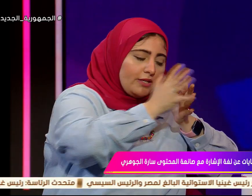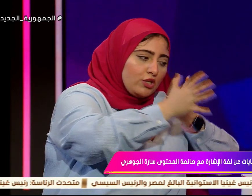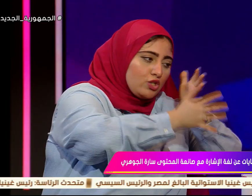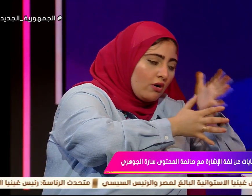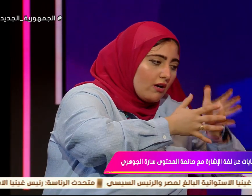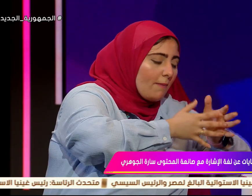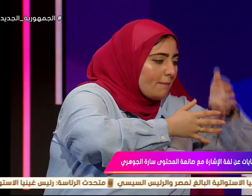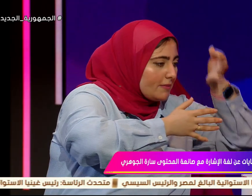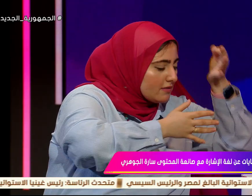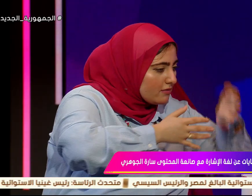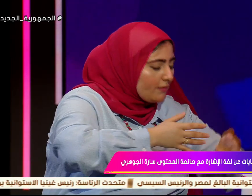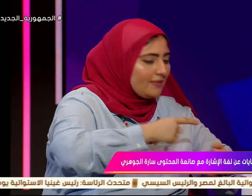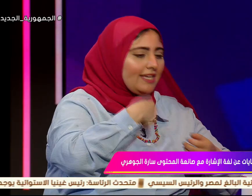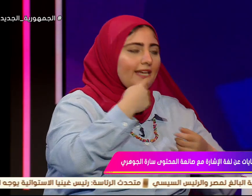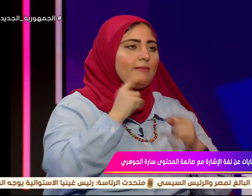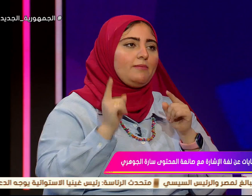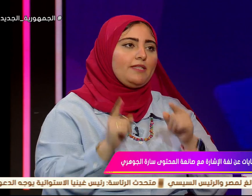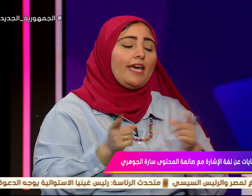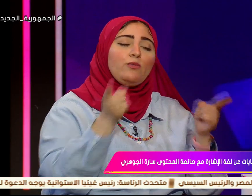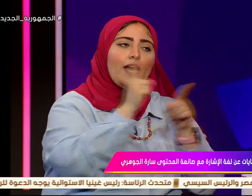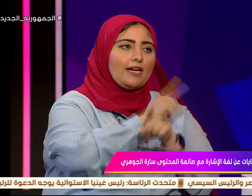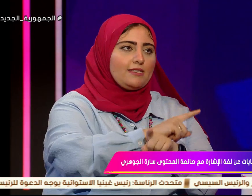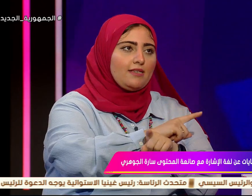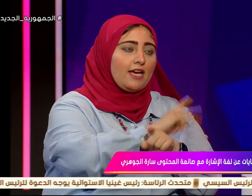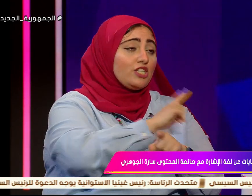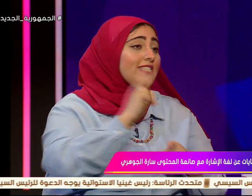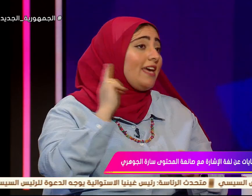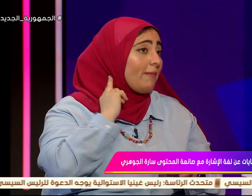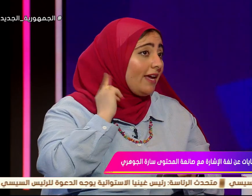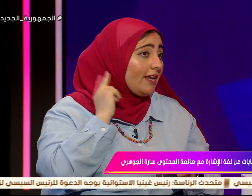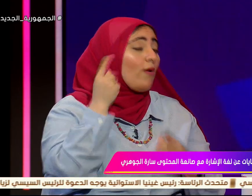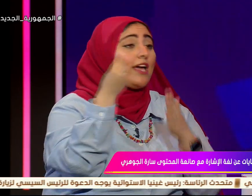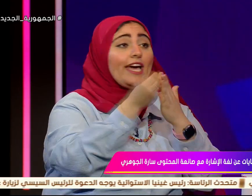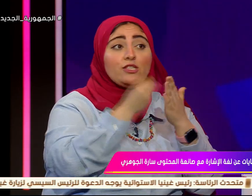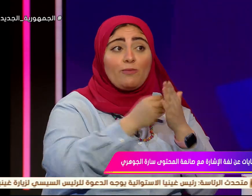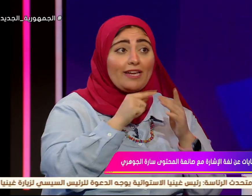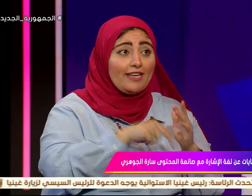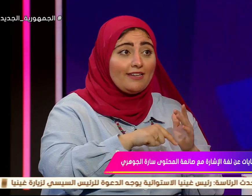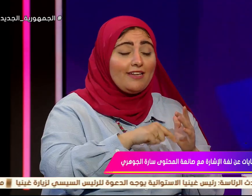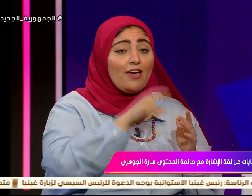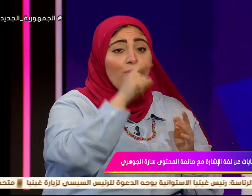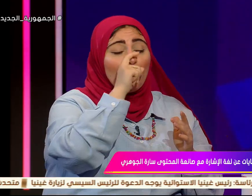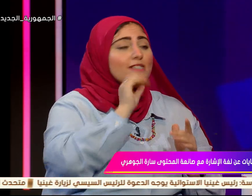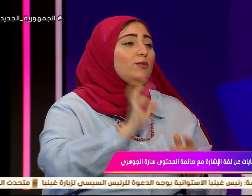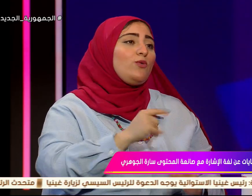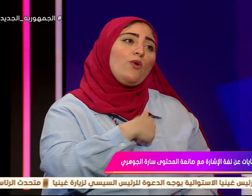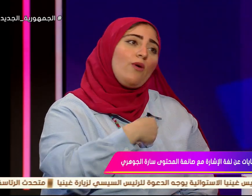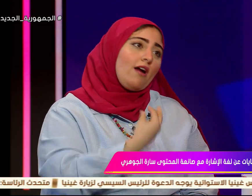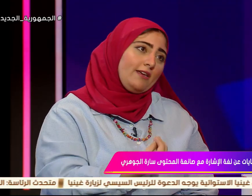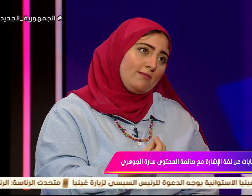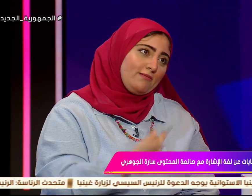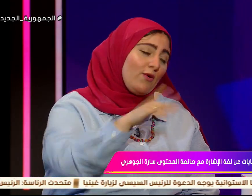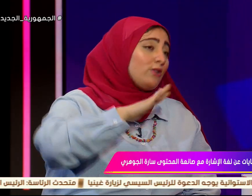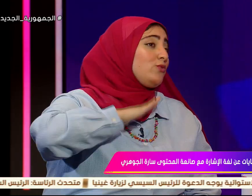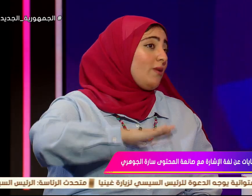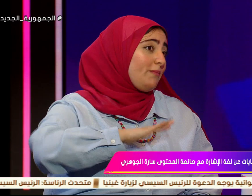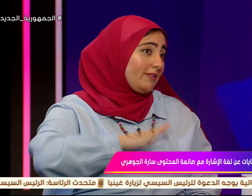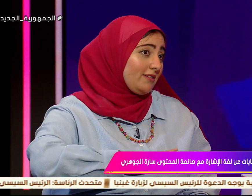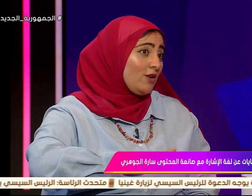بالاشاره بالظبط الكلام اللي بيتقال والعكس عشان دي وهيحس عليها ولازم يكون ان هو رحيم وعنده صبر